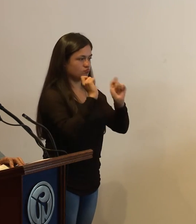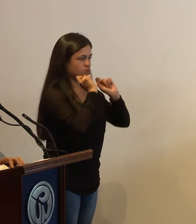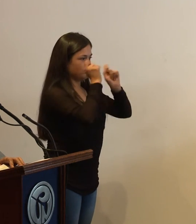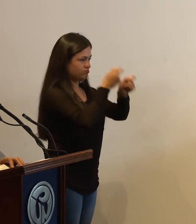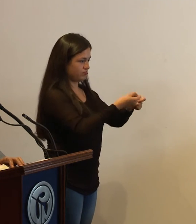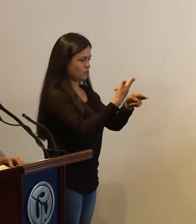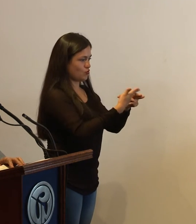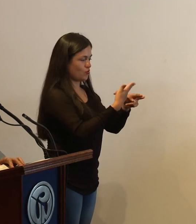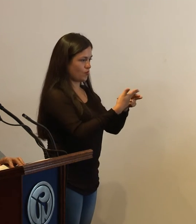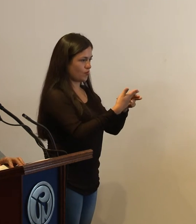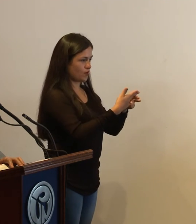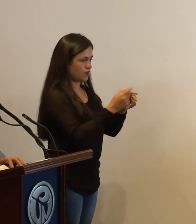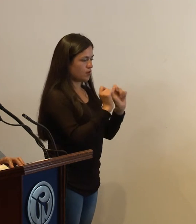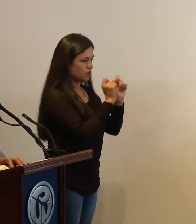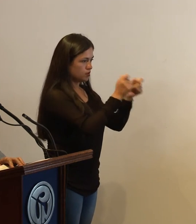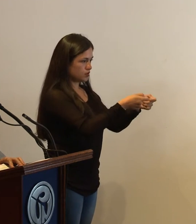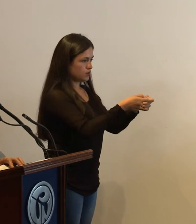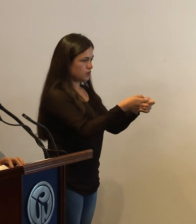nombrarnos